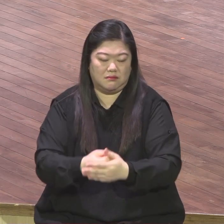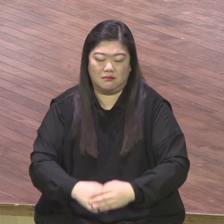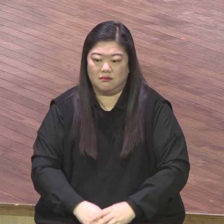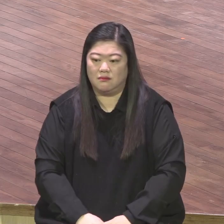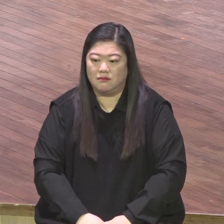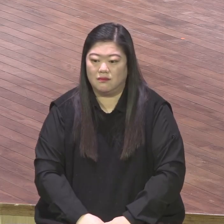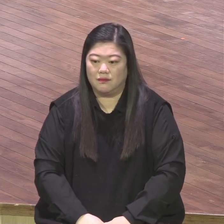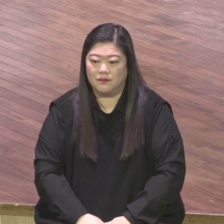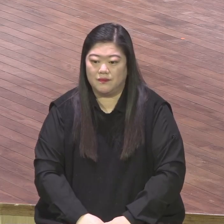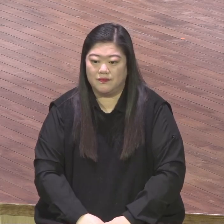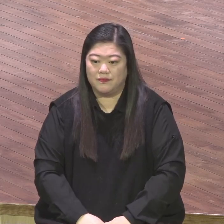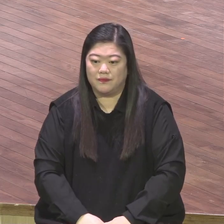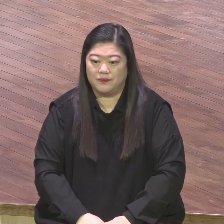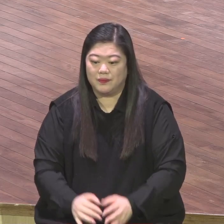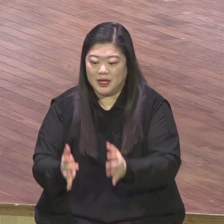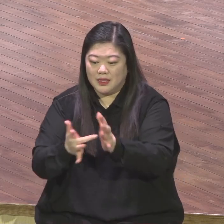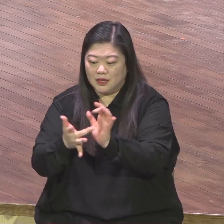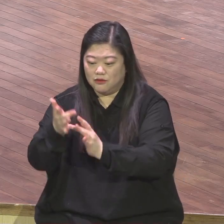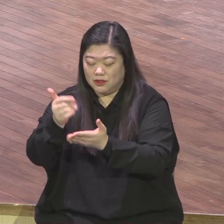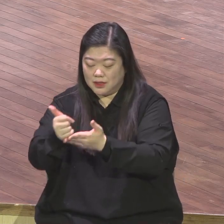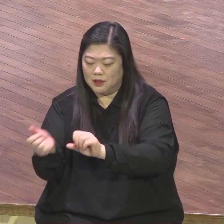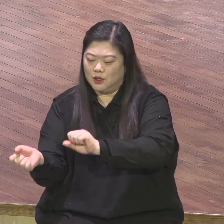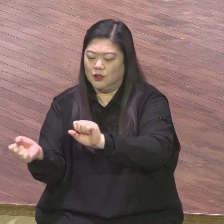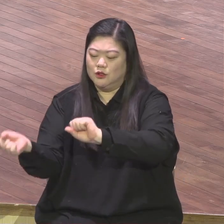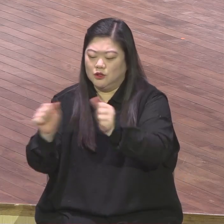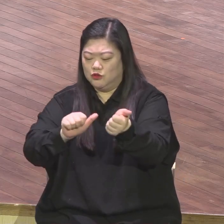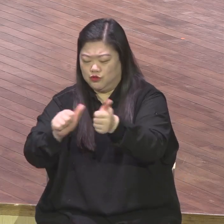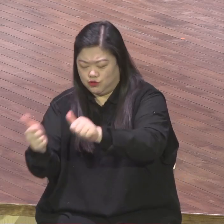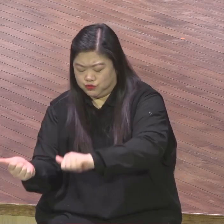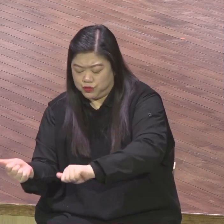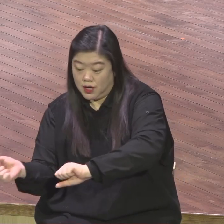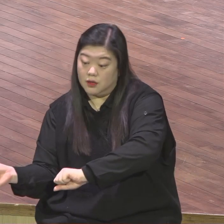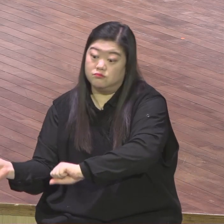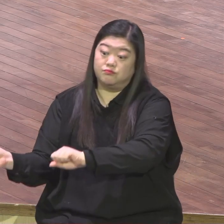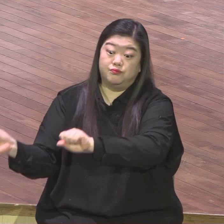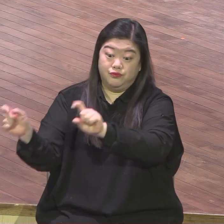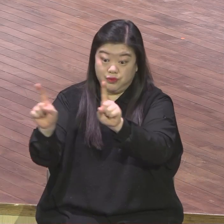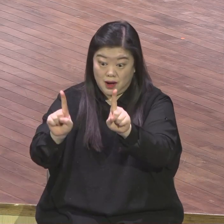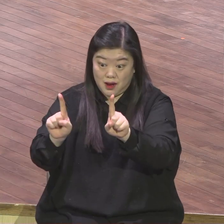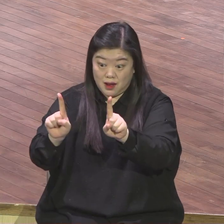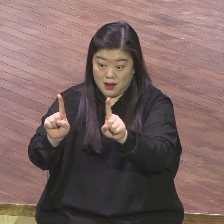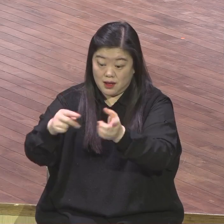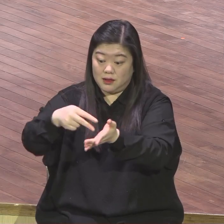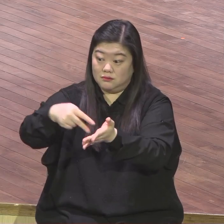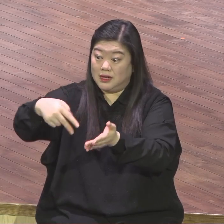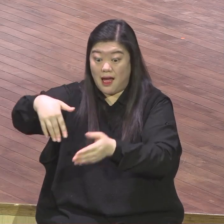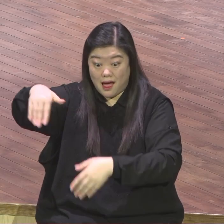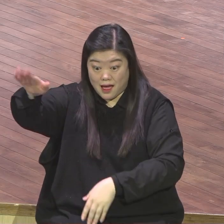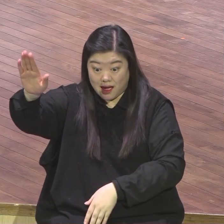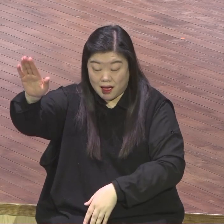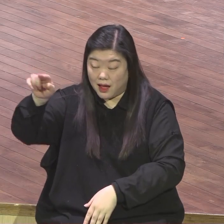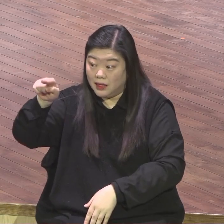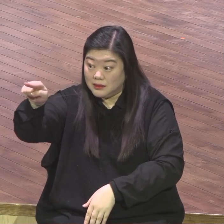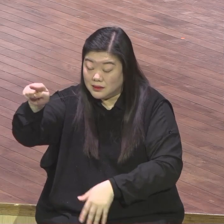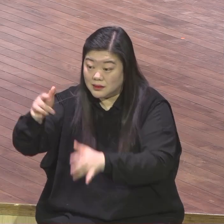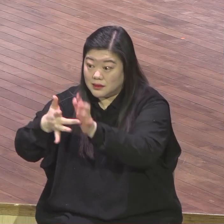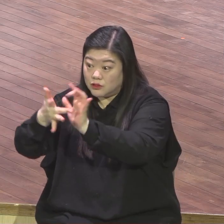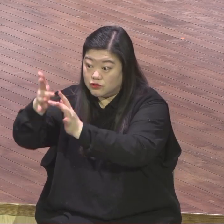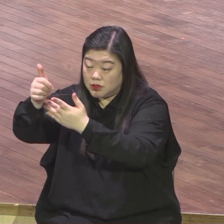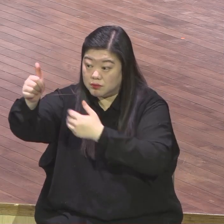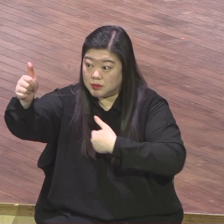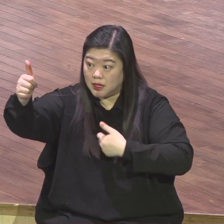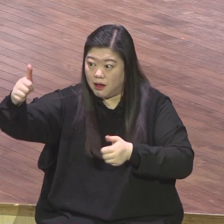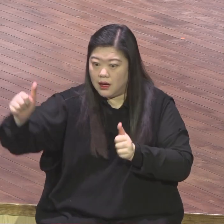부활하셔서 하신 예수 그리스도가 지금 자기와 함께 계신다는 것입니다. 함께 사역한다는